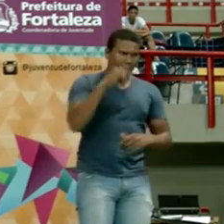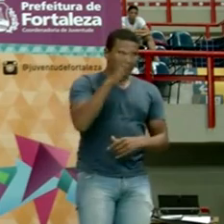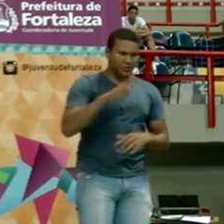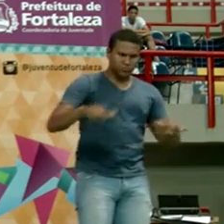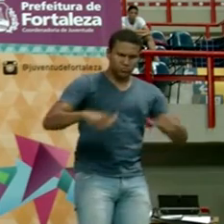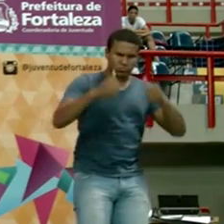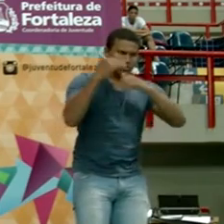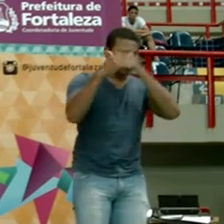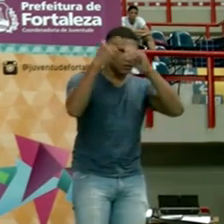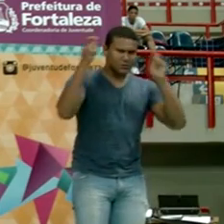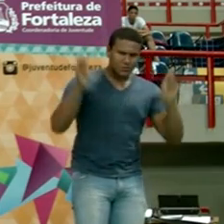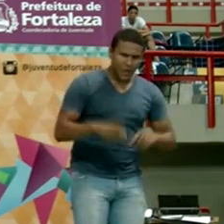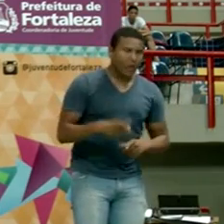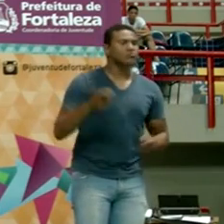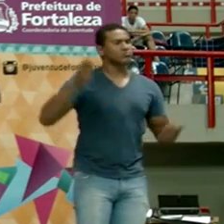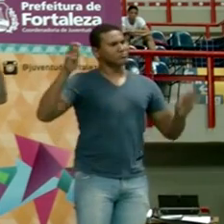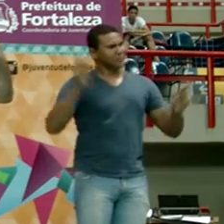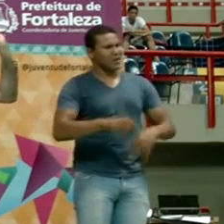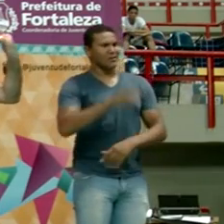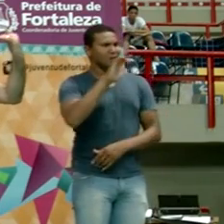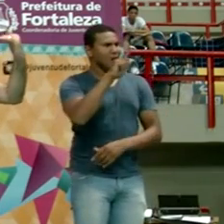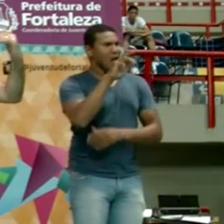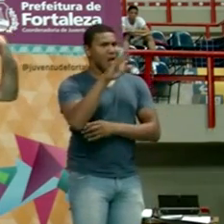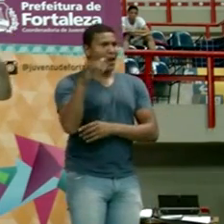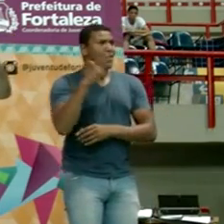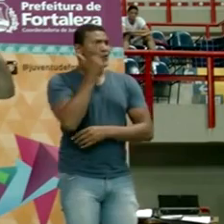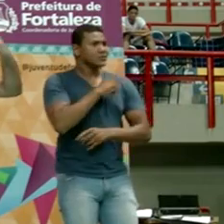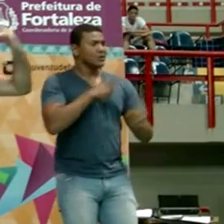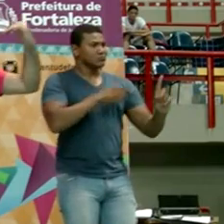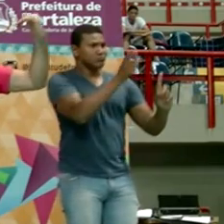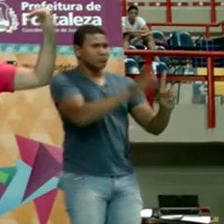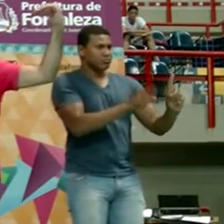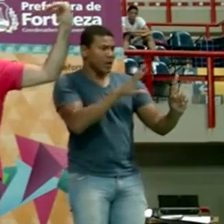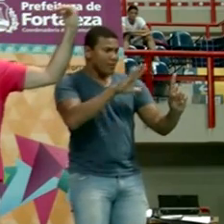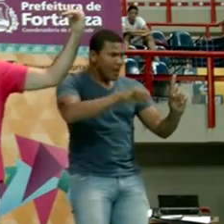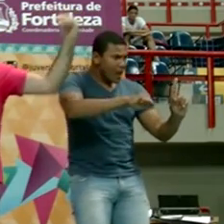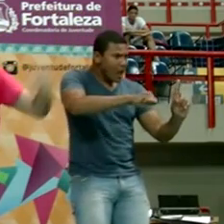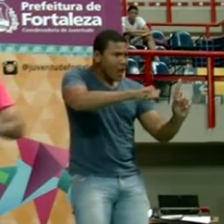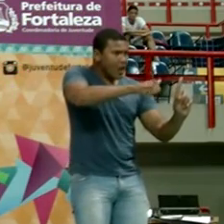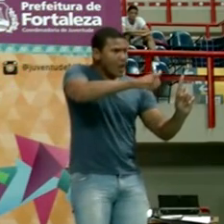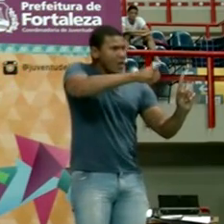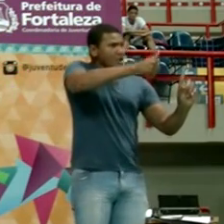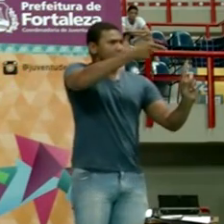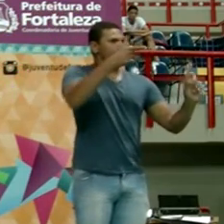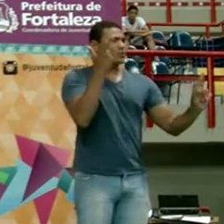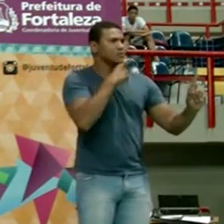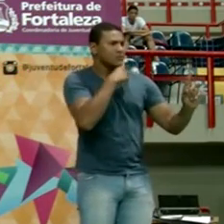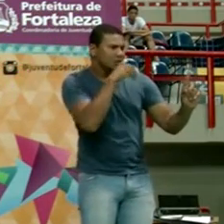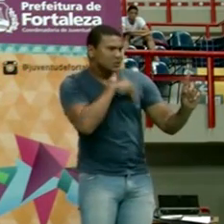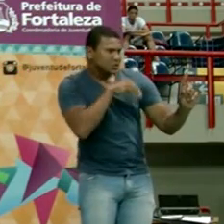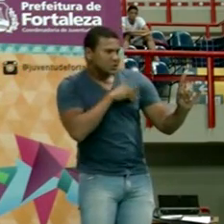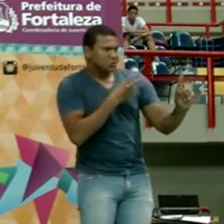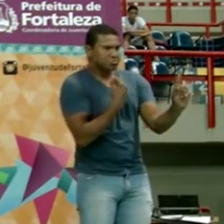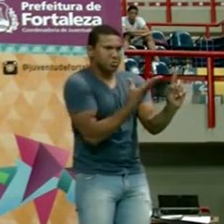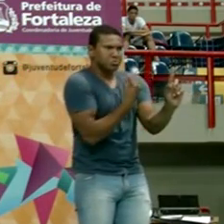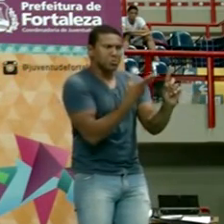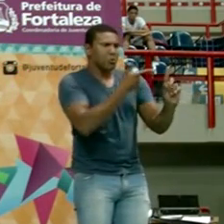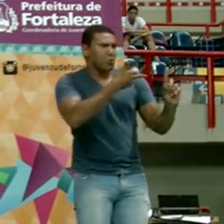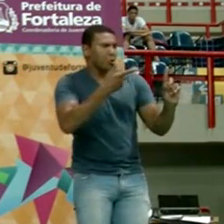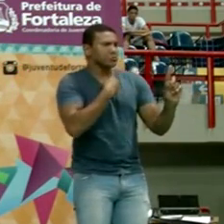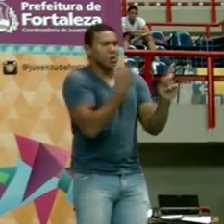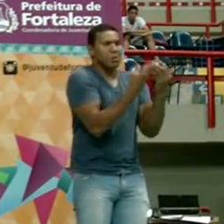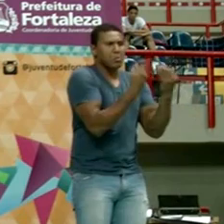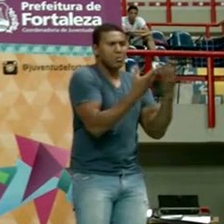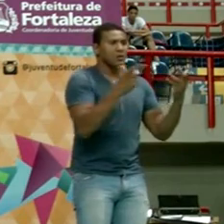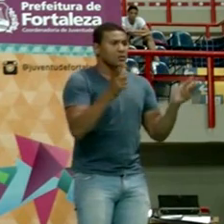Claro que pode. A distribuição de renda está melhorando. Se continuar melhorando, e se a gente investir mais em educação,